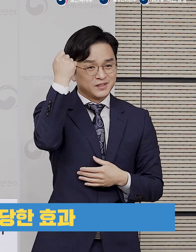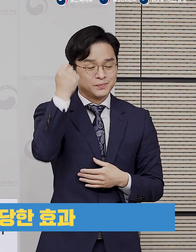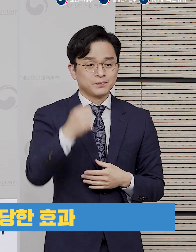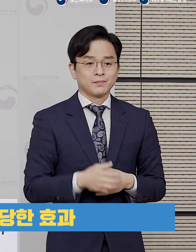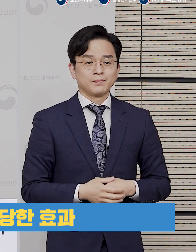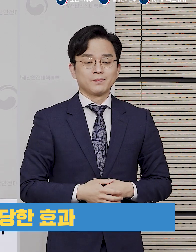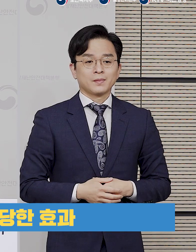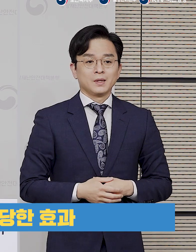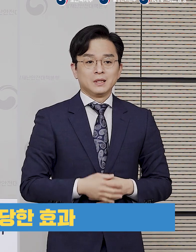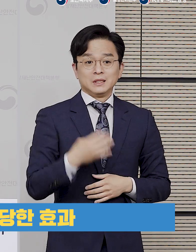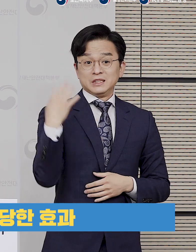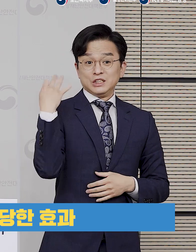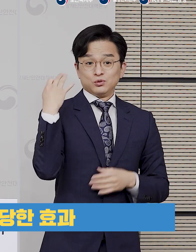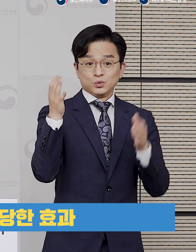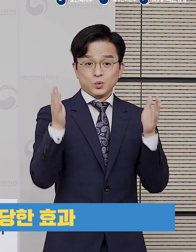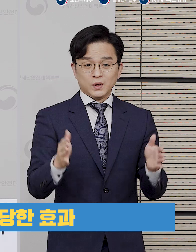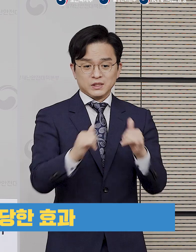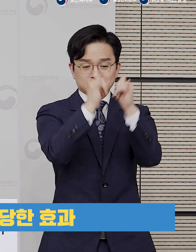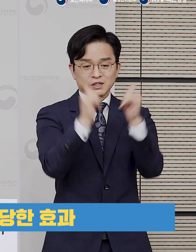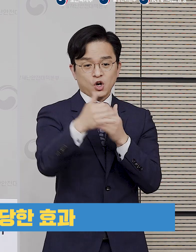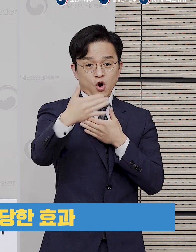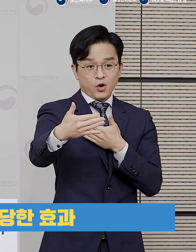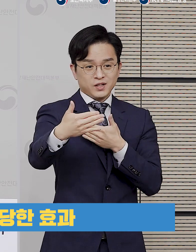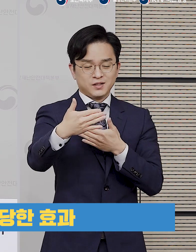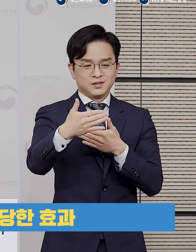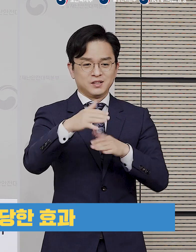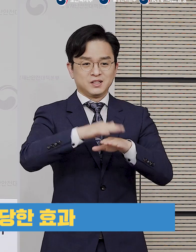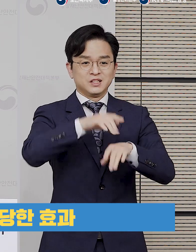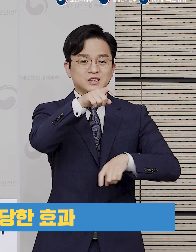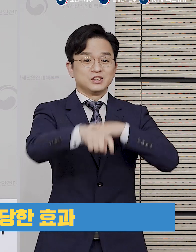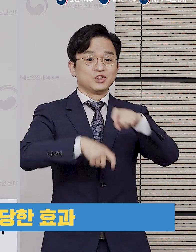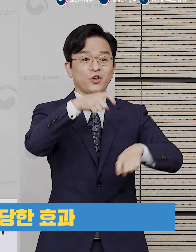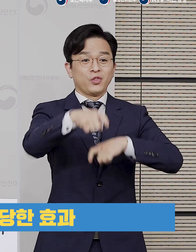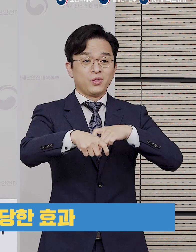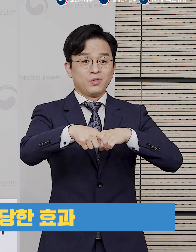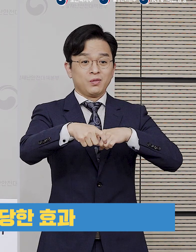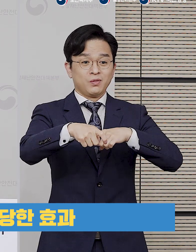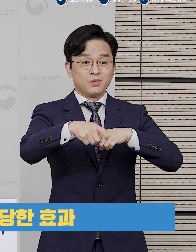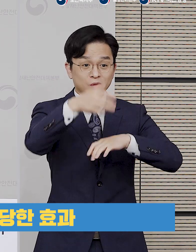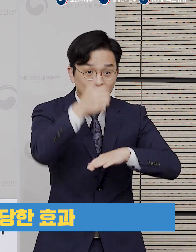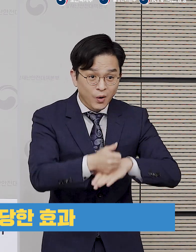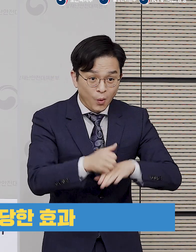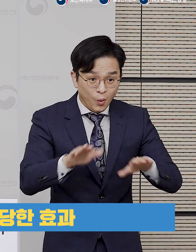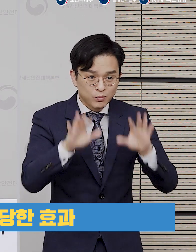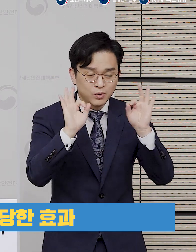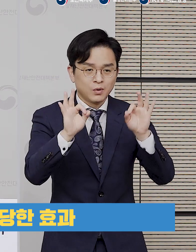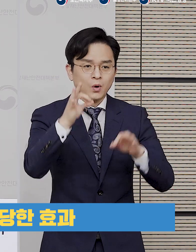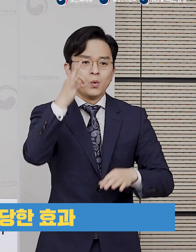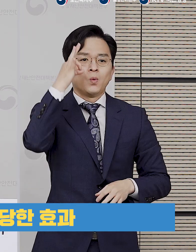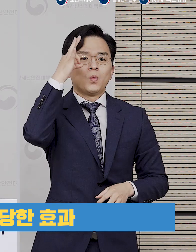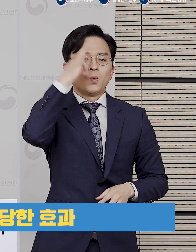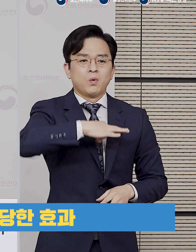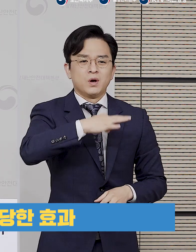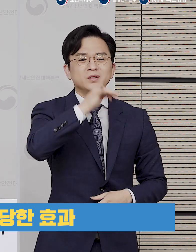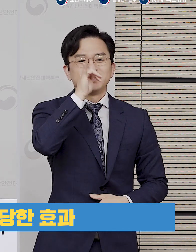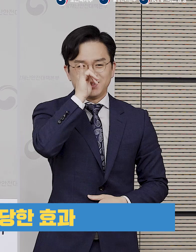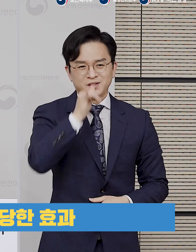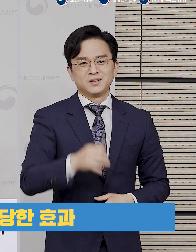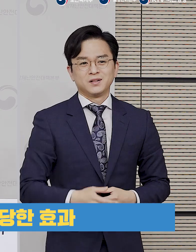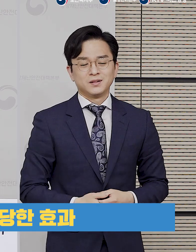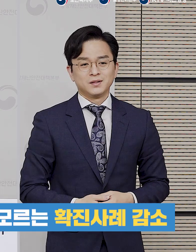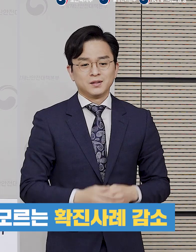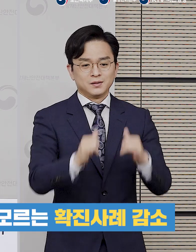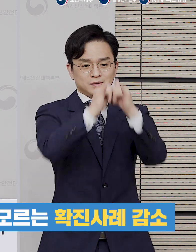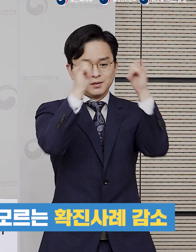실제 지난 2주간의 효과 분석을 보면 사회적 거리두기가 상당한 효과를 보였던 것으로